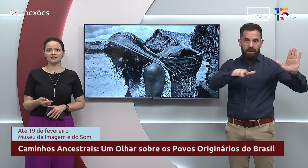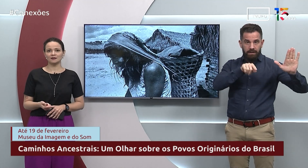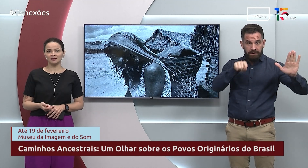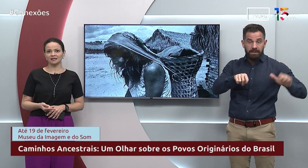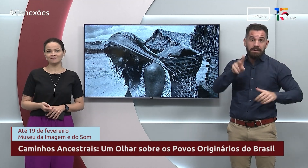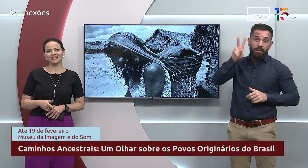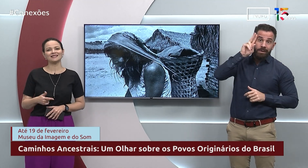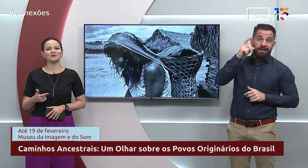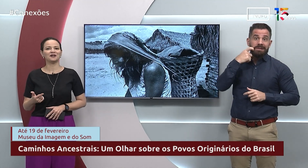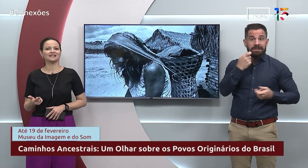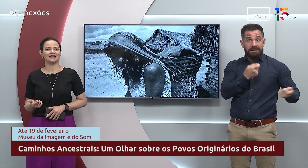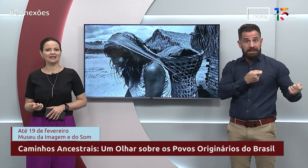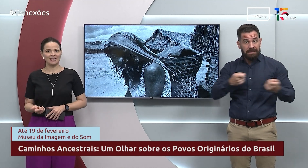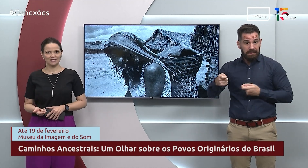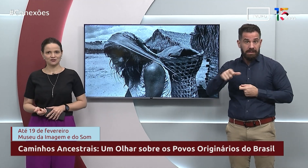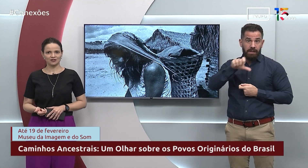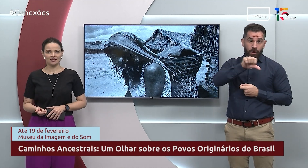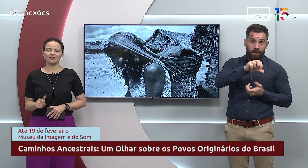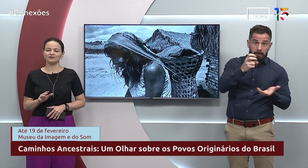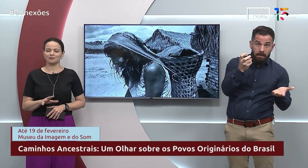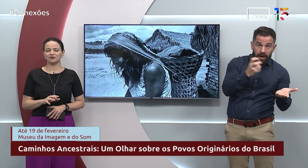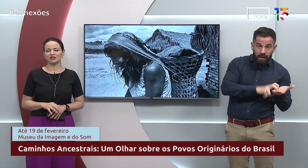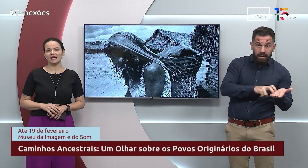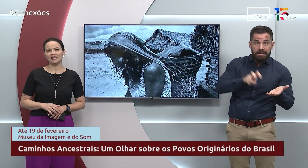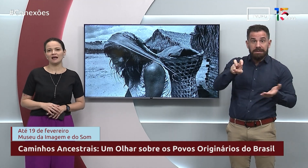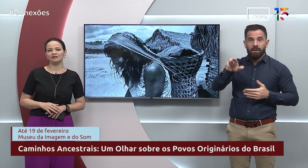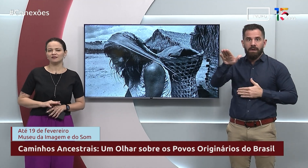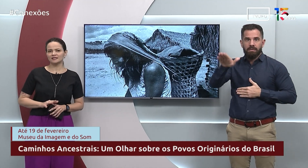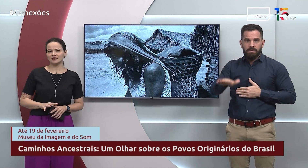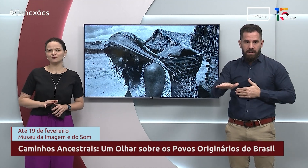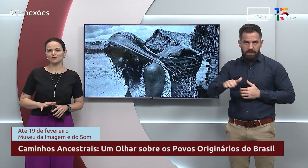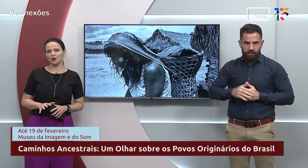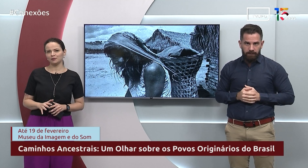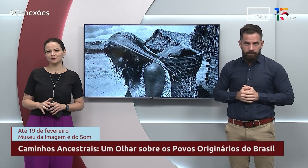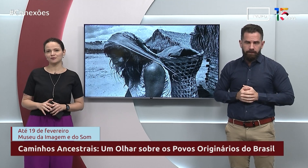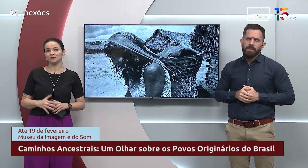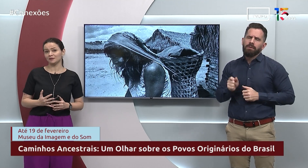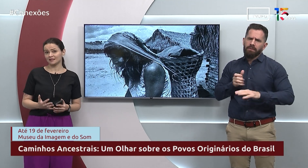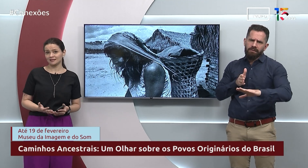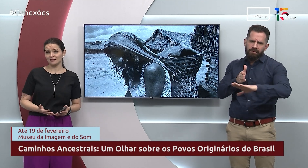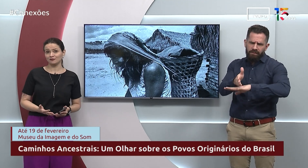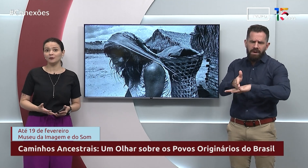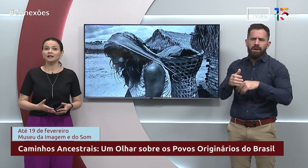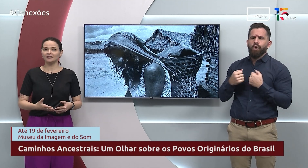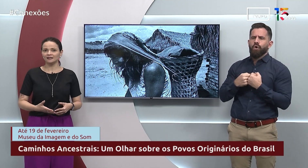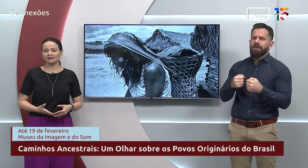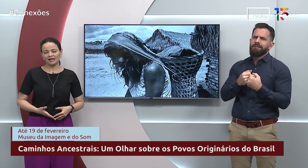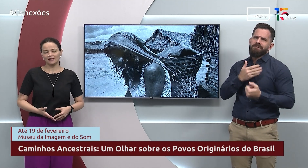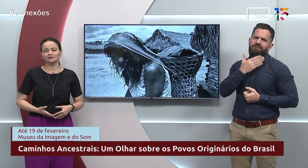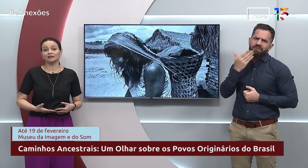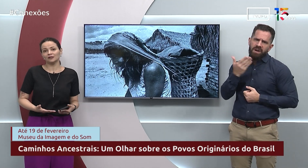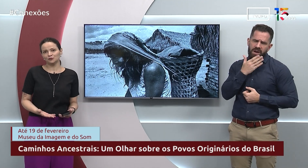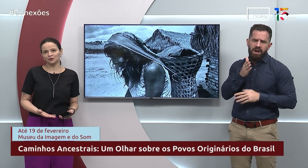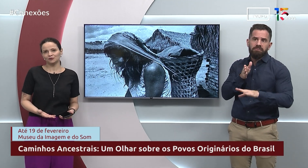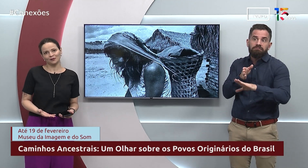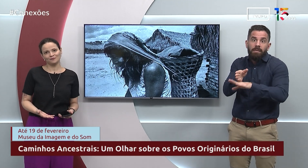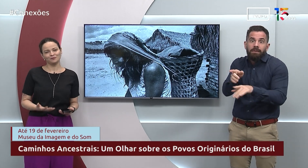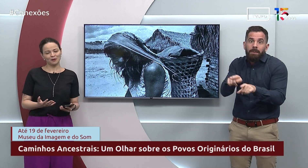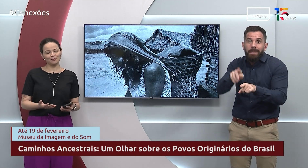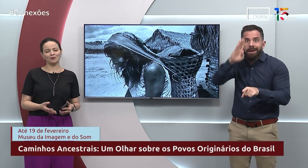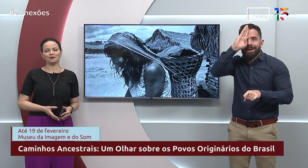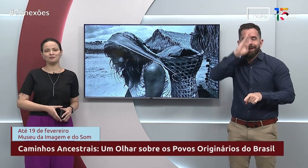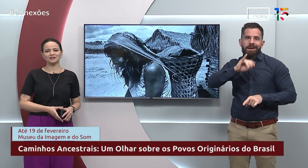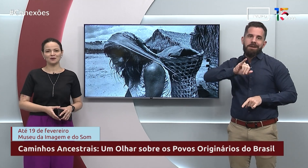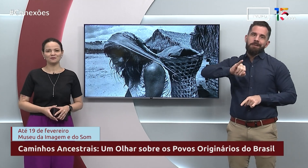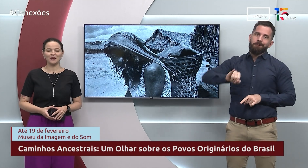9 horas da manhã às 5 horas da tarde. Você pode chegar lá facinho de ônibus, muito acessível e, claro, gratuito. Então,